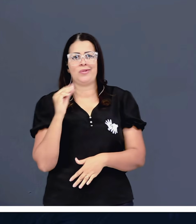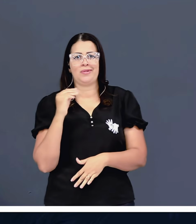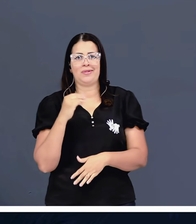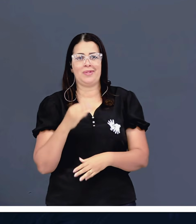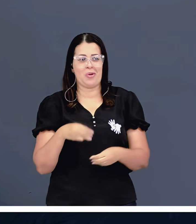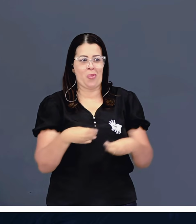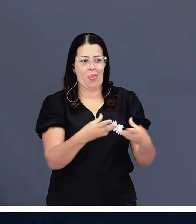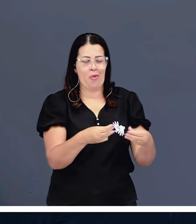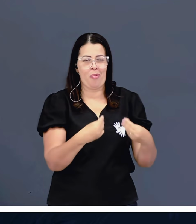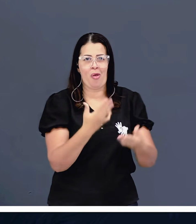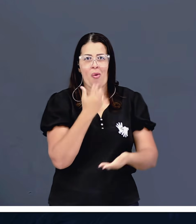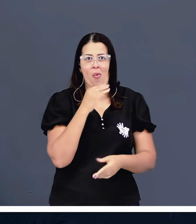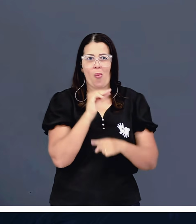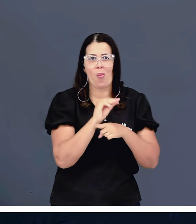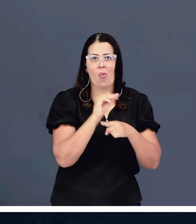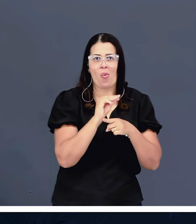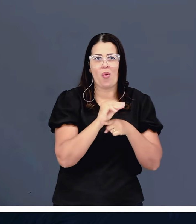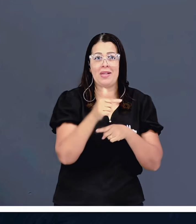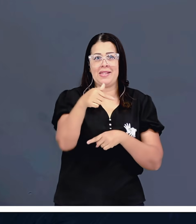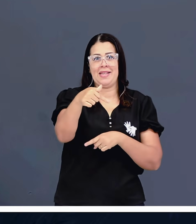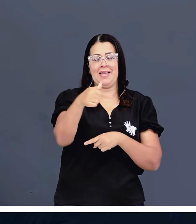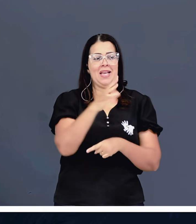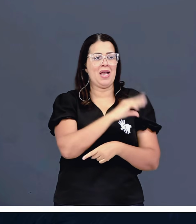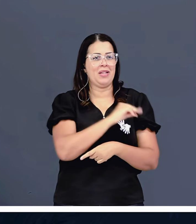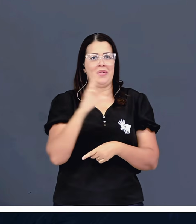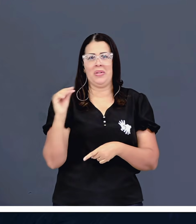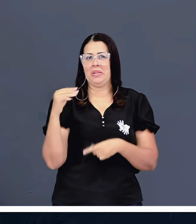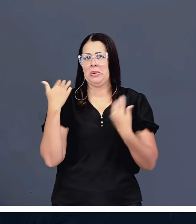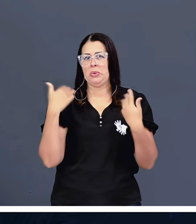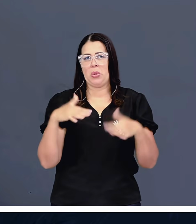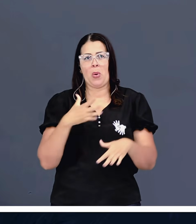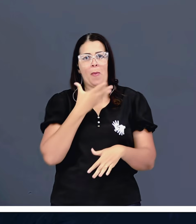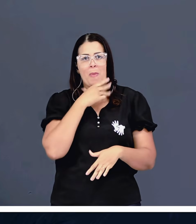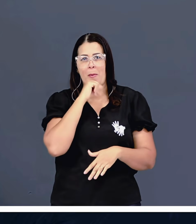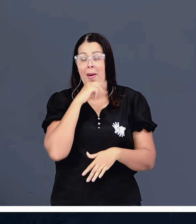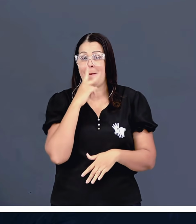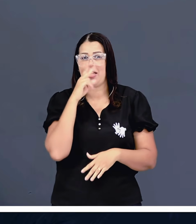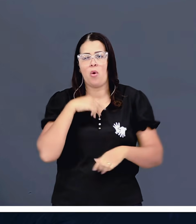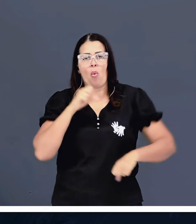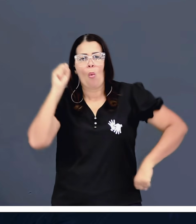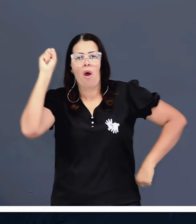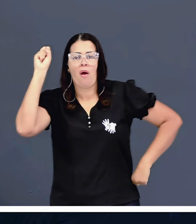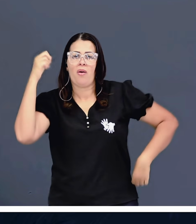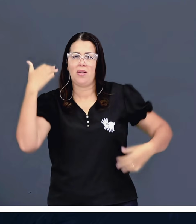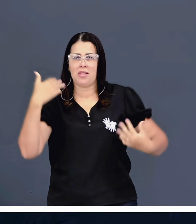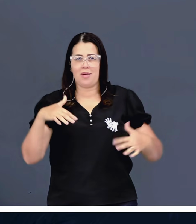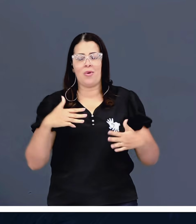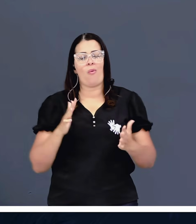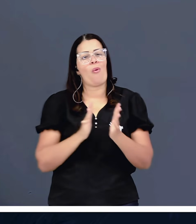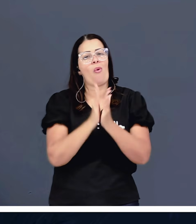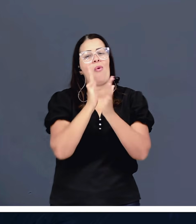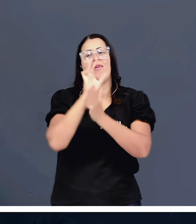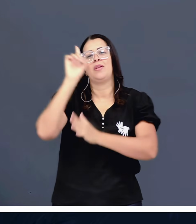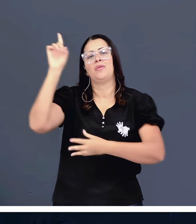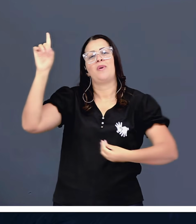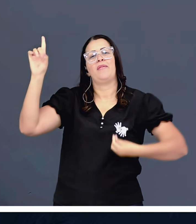estômago de 7 adolescentes. Meu pai era um herói. Como eu louvo a Deus pela vida do meu pai.